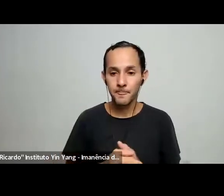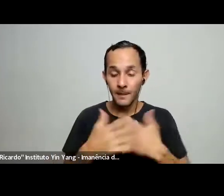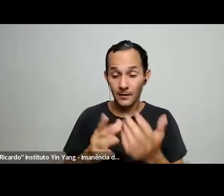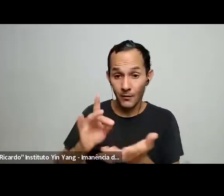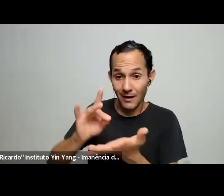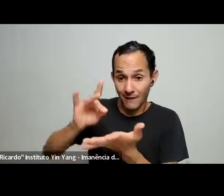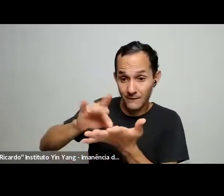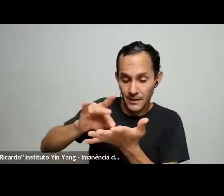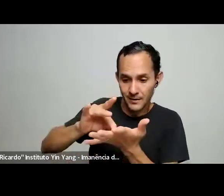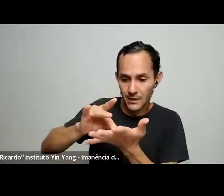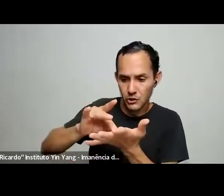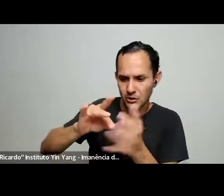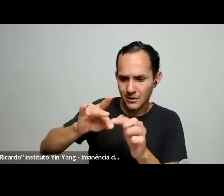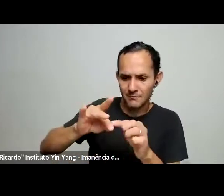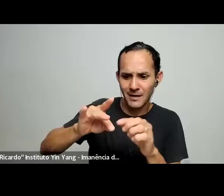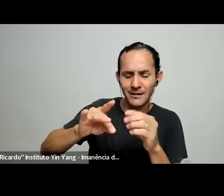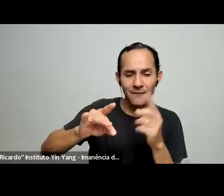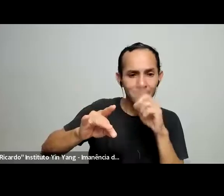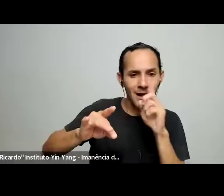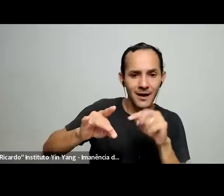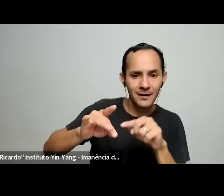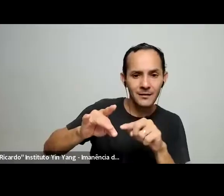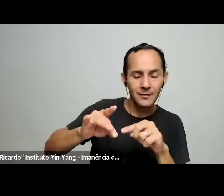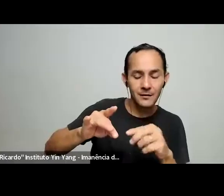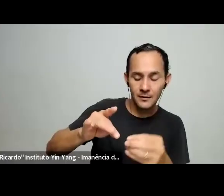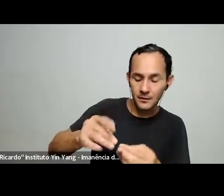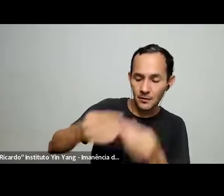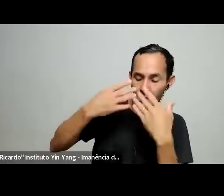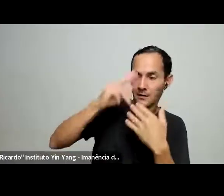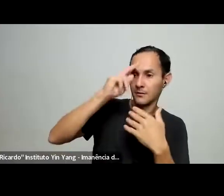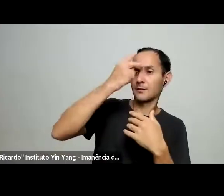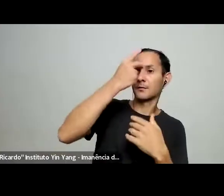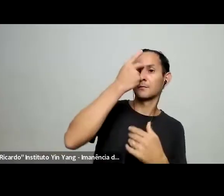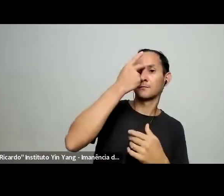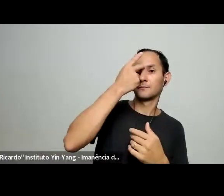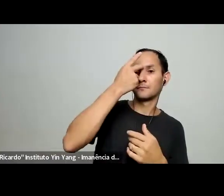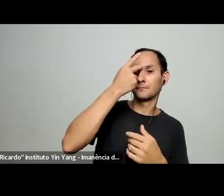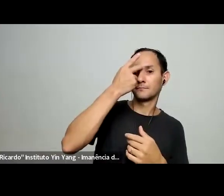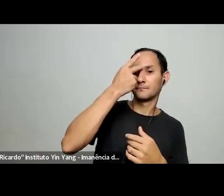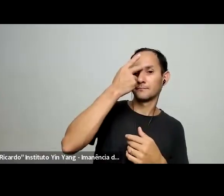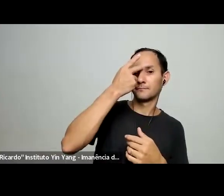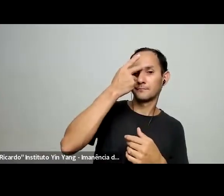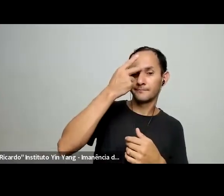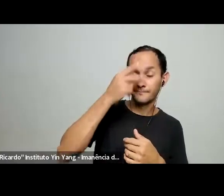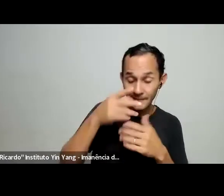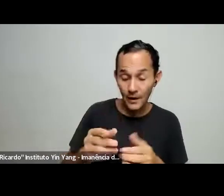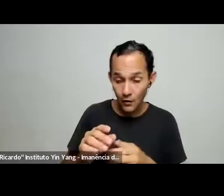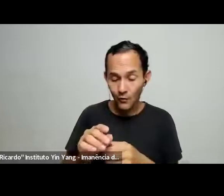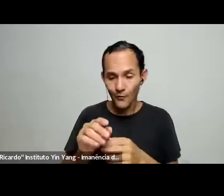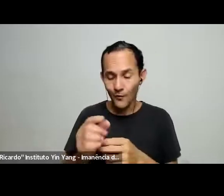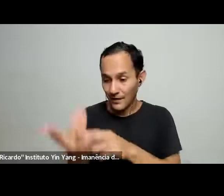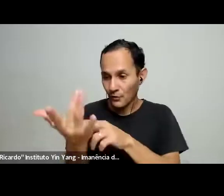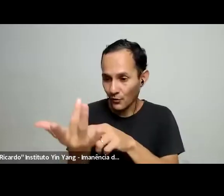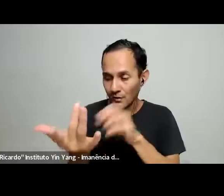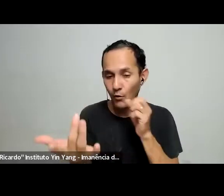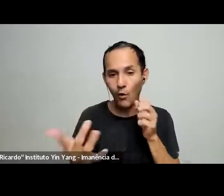verdade incompleta, ela pode gerar um equívoco de interpretação. Então, esses fenômenos complexos, né,